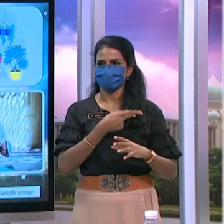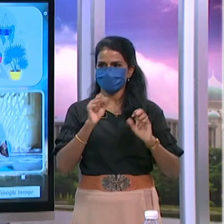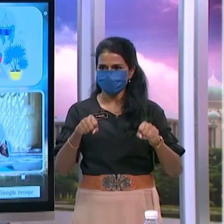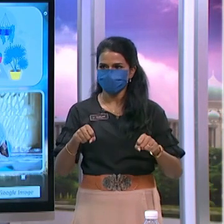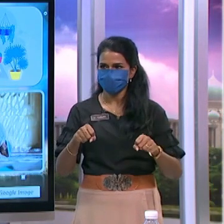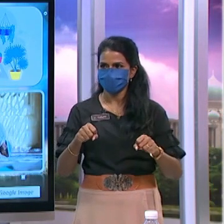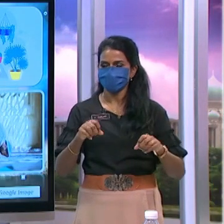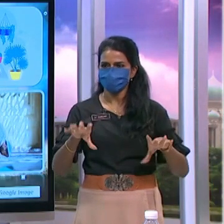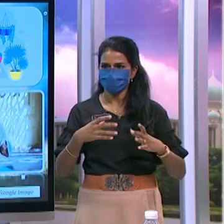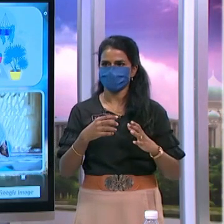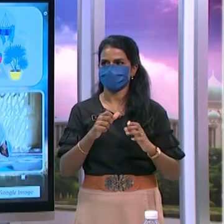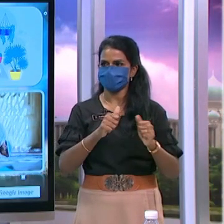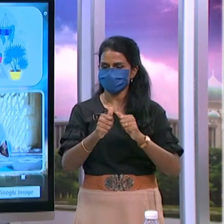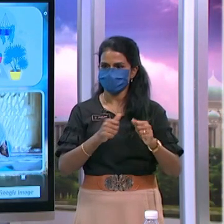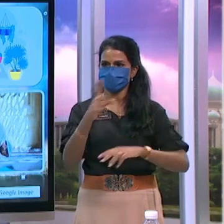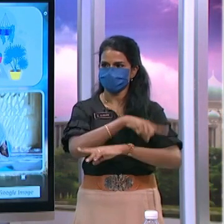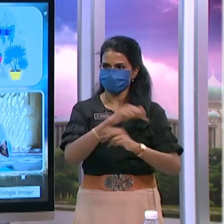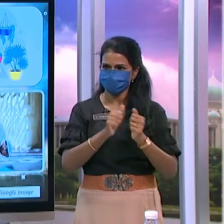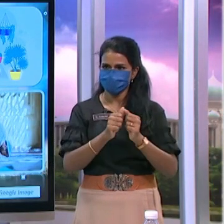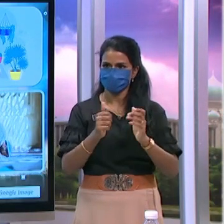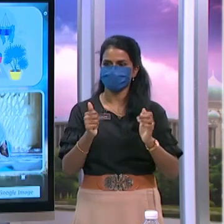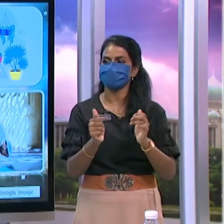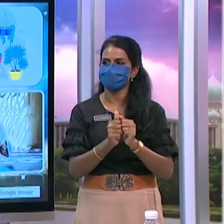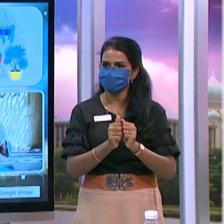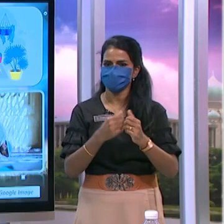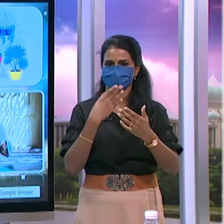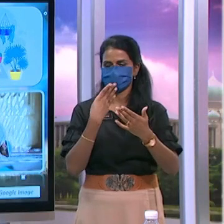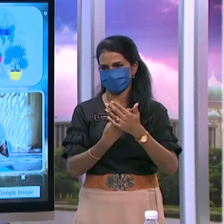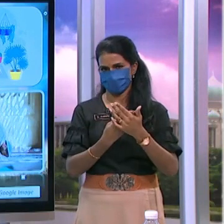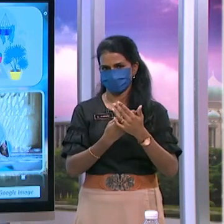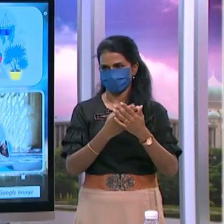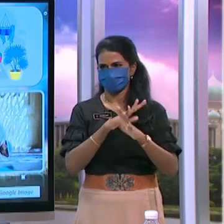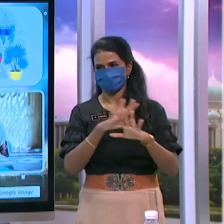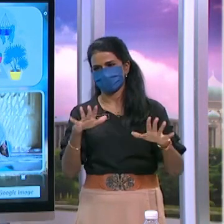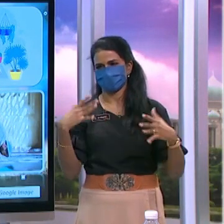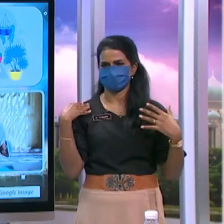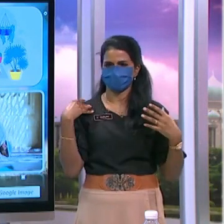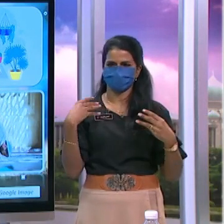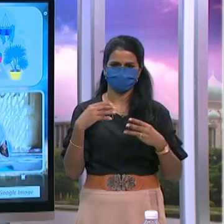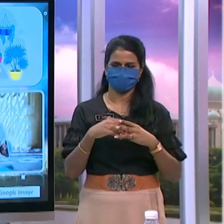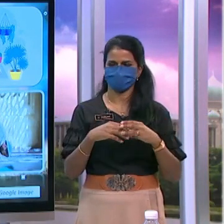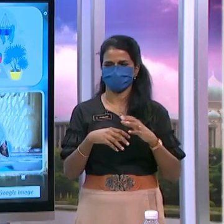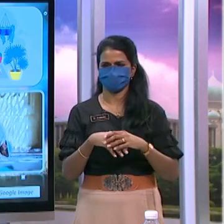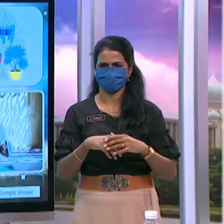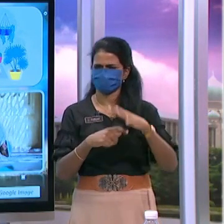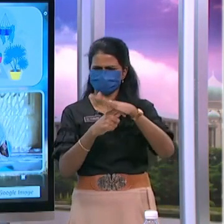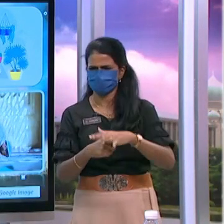boleh buat aktiviti harian dengan baik. Tidak ada macam